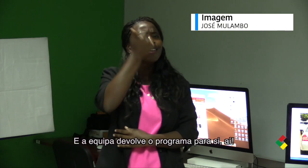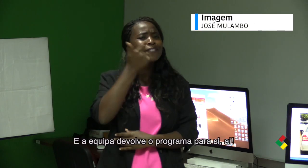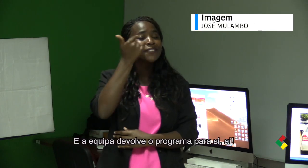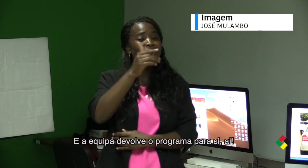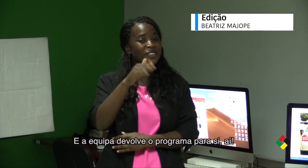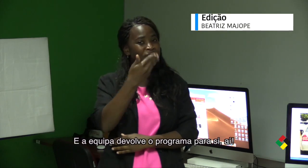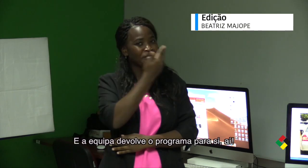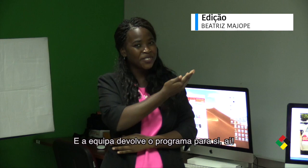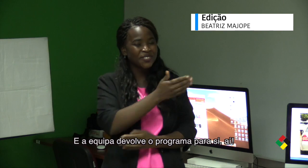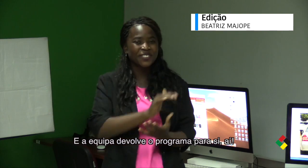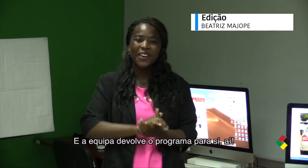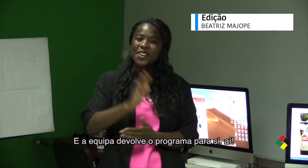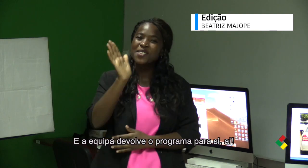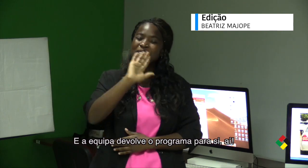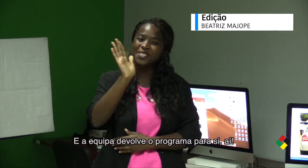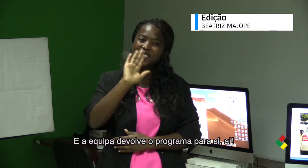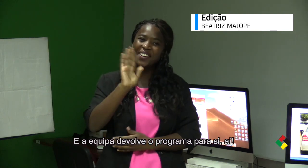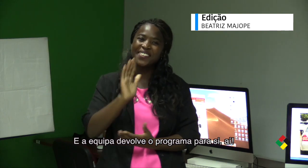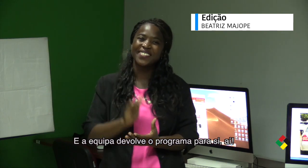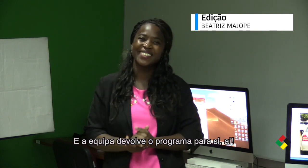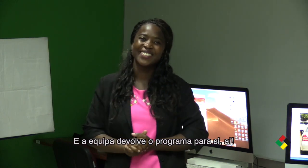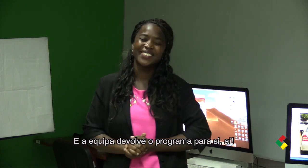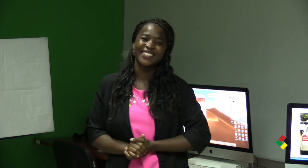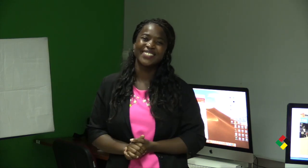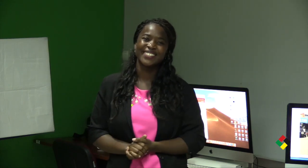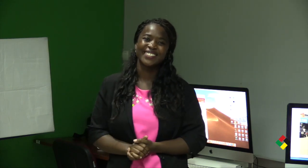E a equipa devolve o programa para si aí.